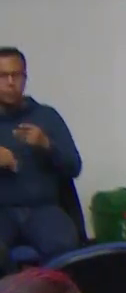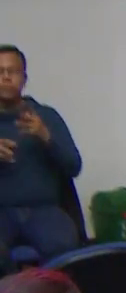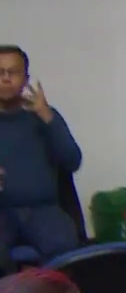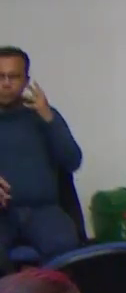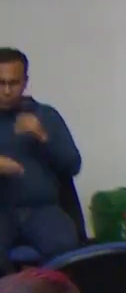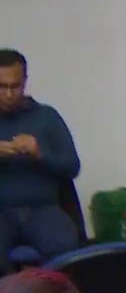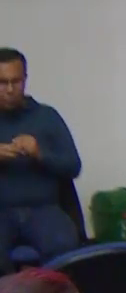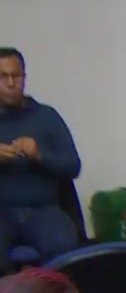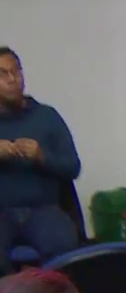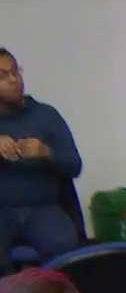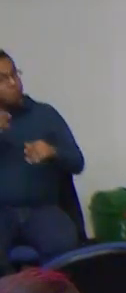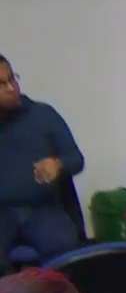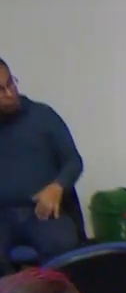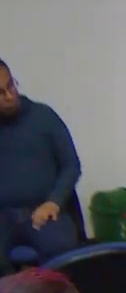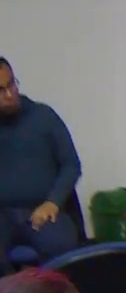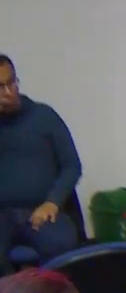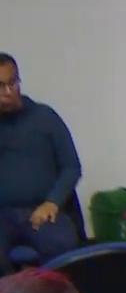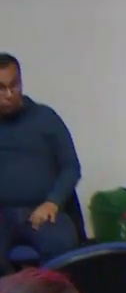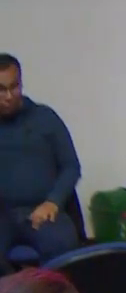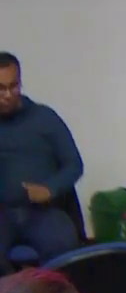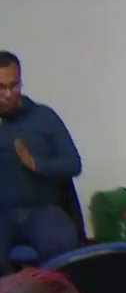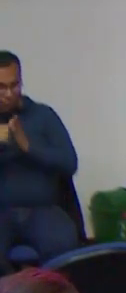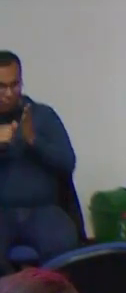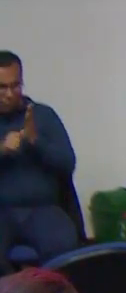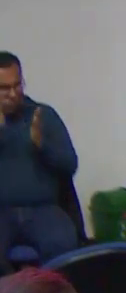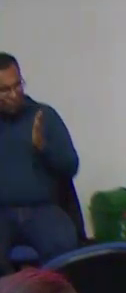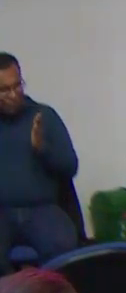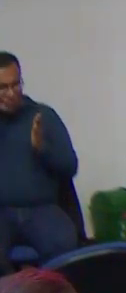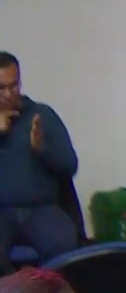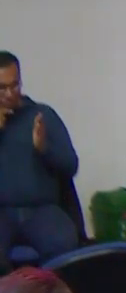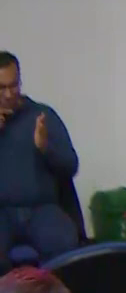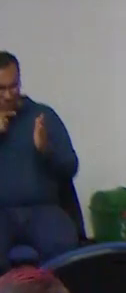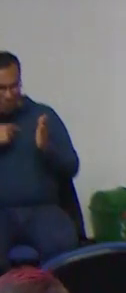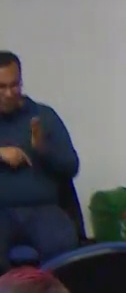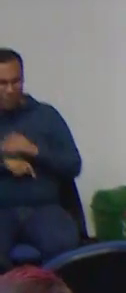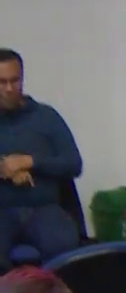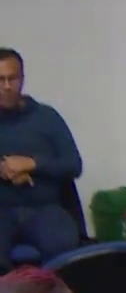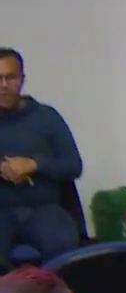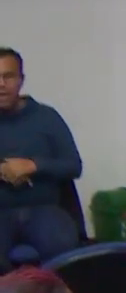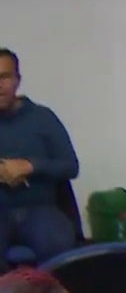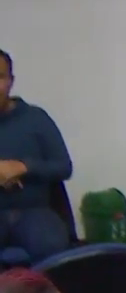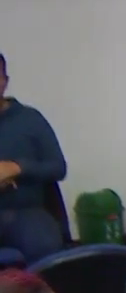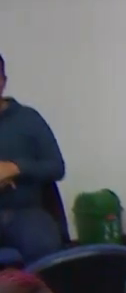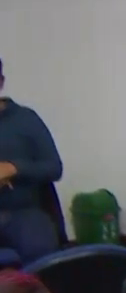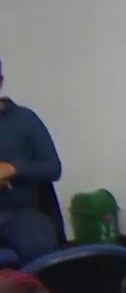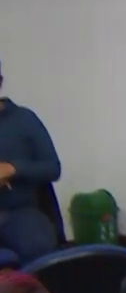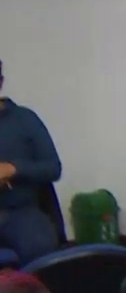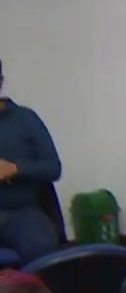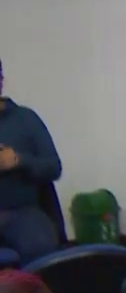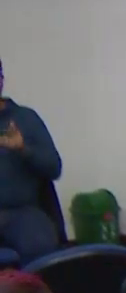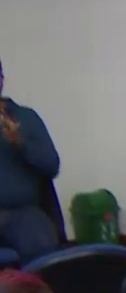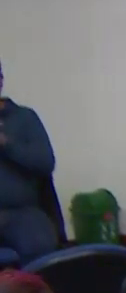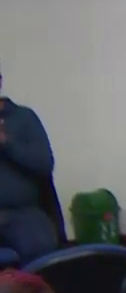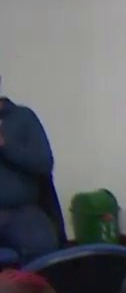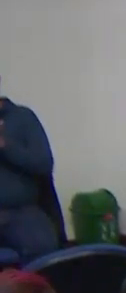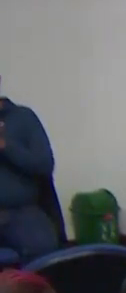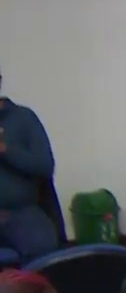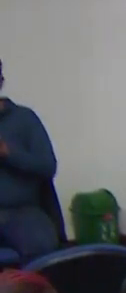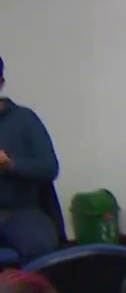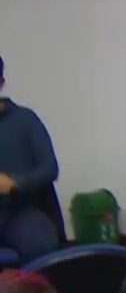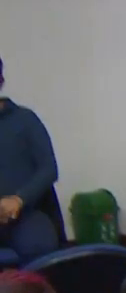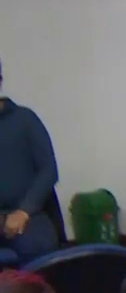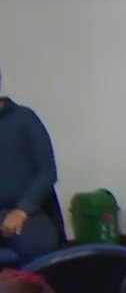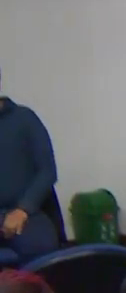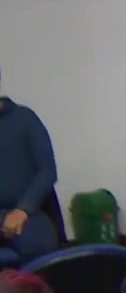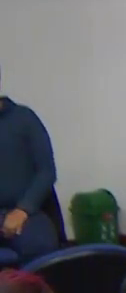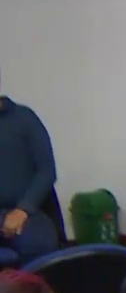y otra pregunta de pronto en alguno de los programas han tenido acercamiento a personas no verbales